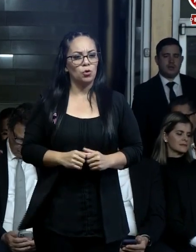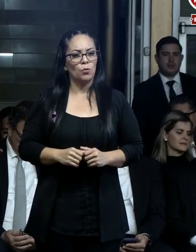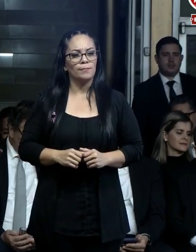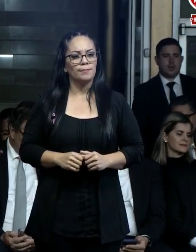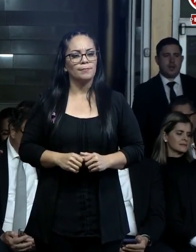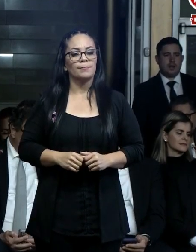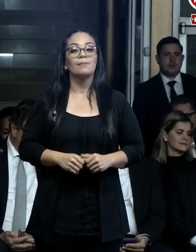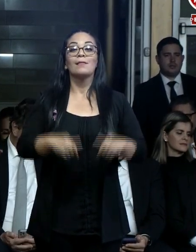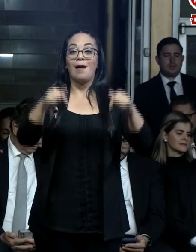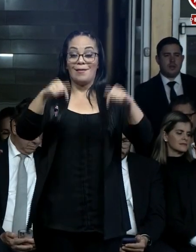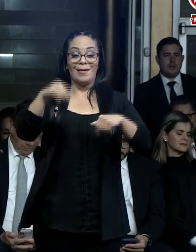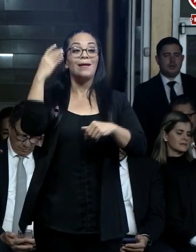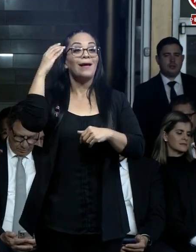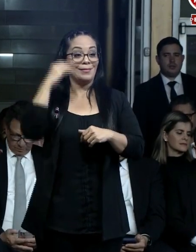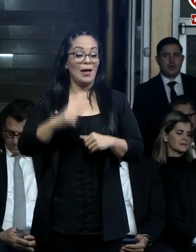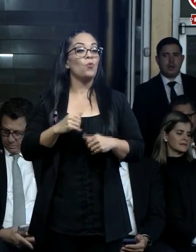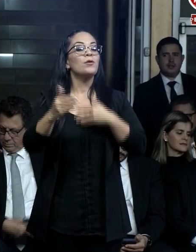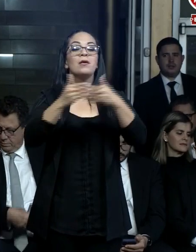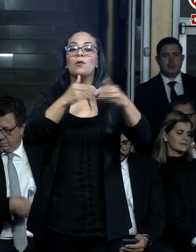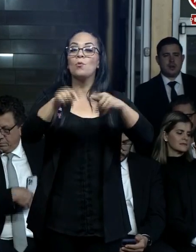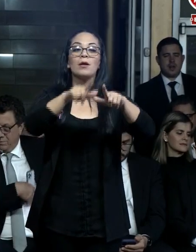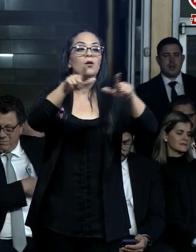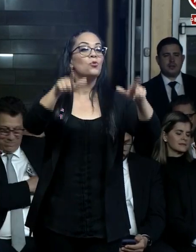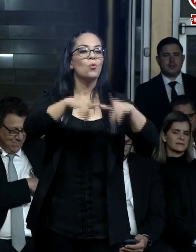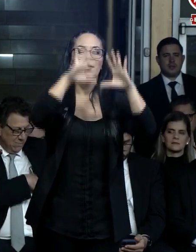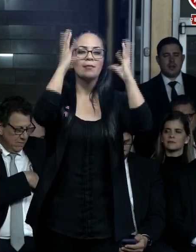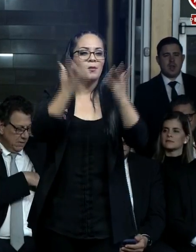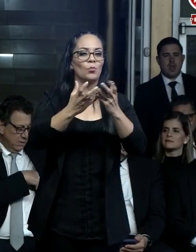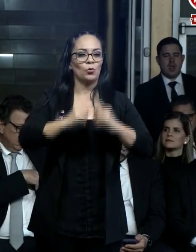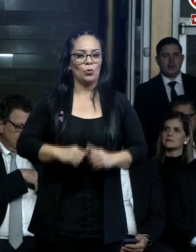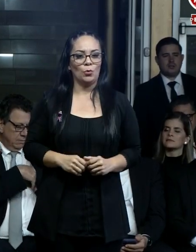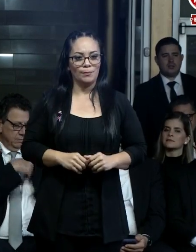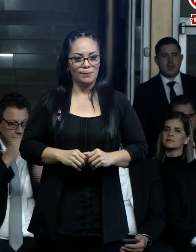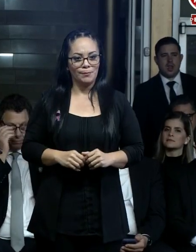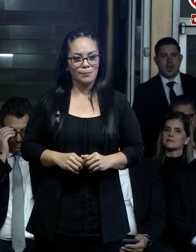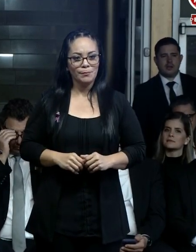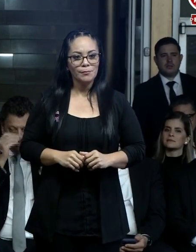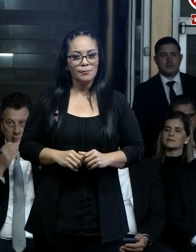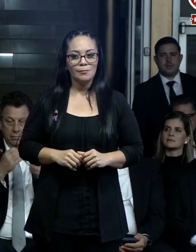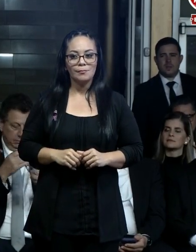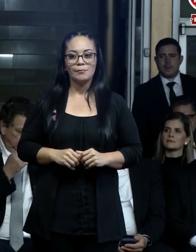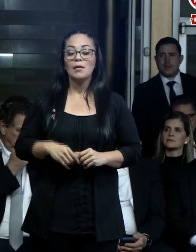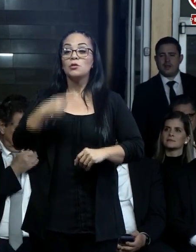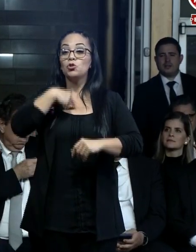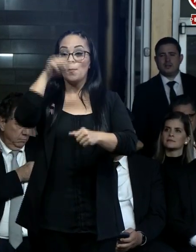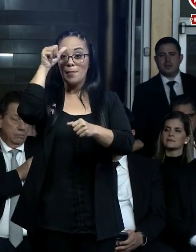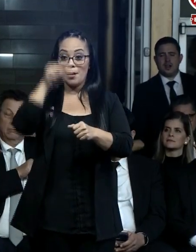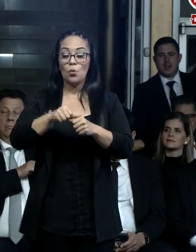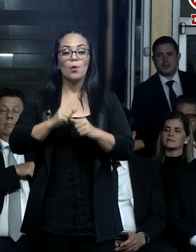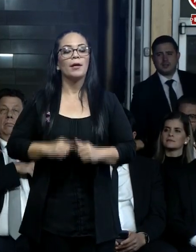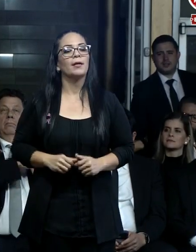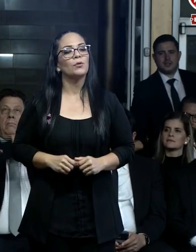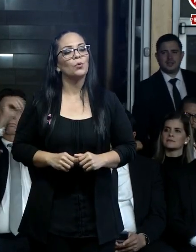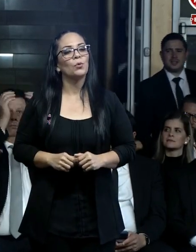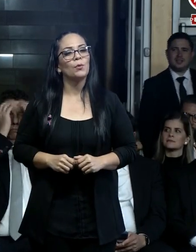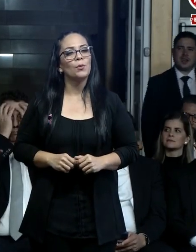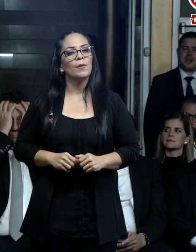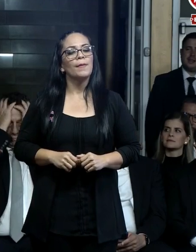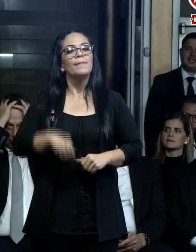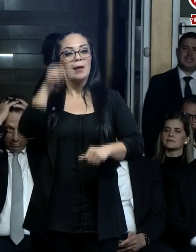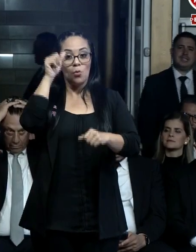aquí en Cartago y donde quiera que esté en el mundo. Me acuerdo de la